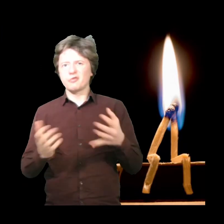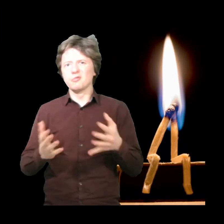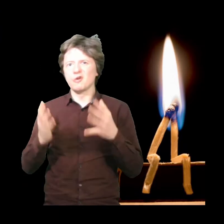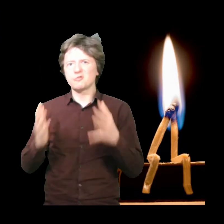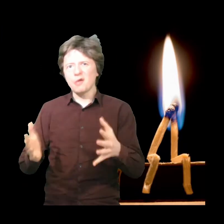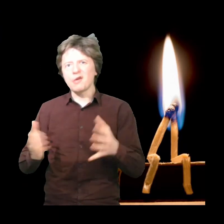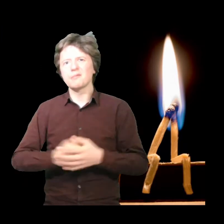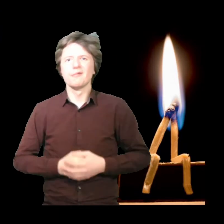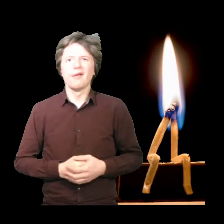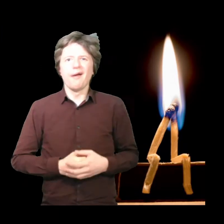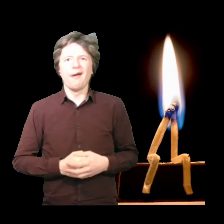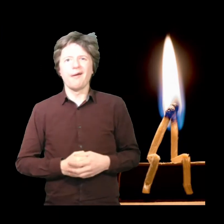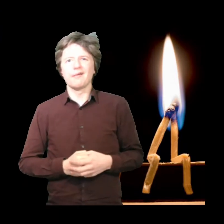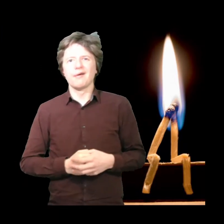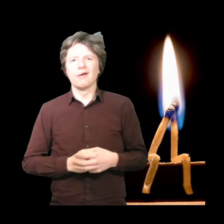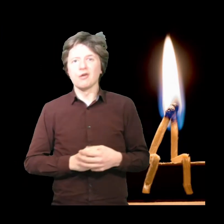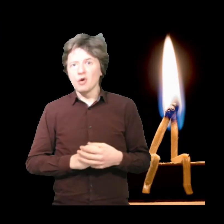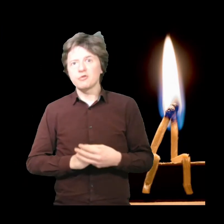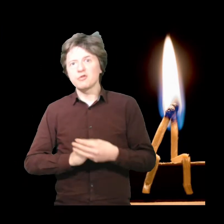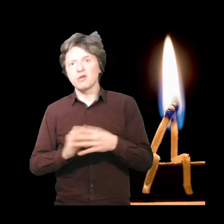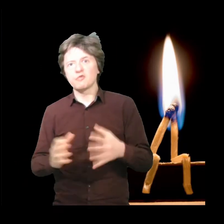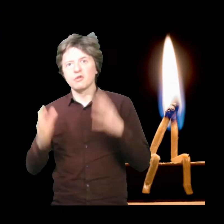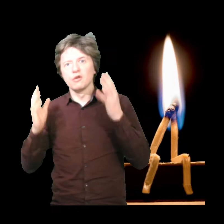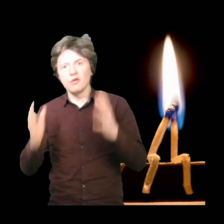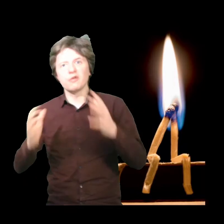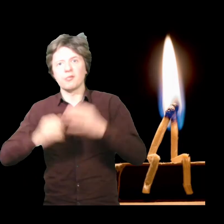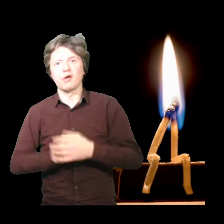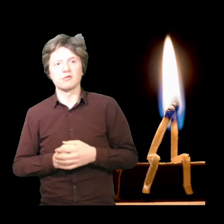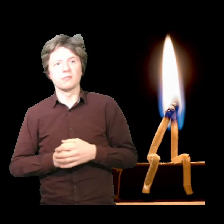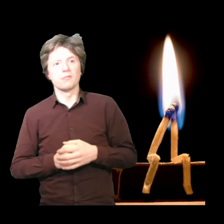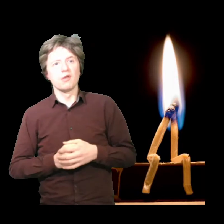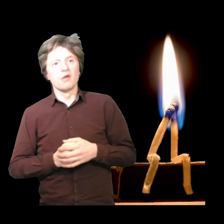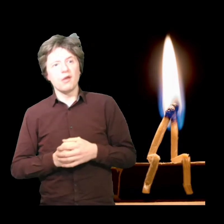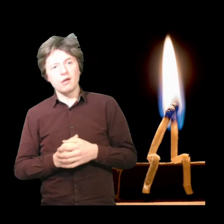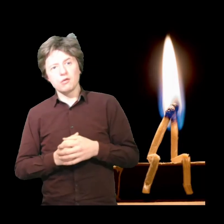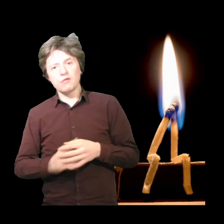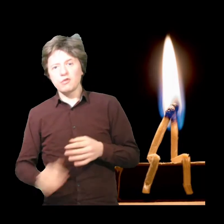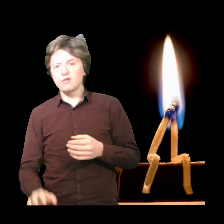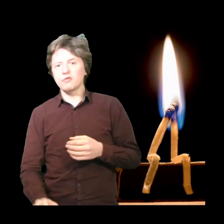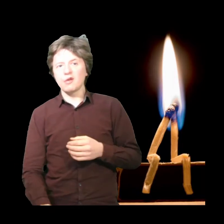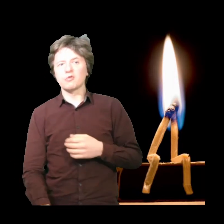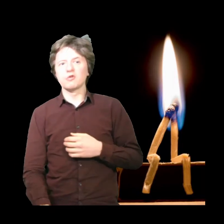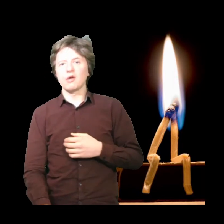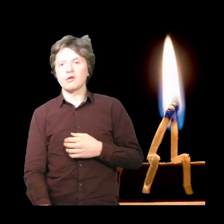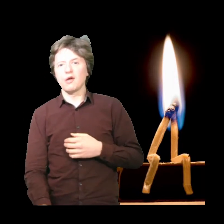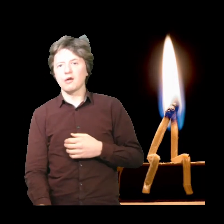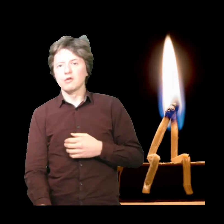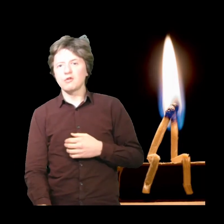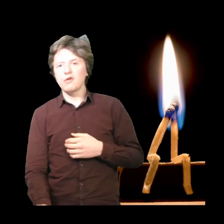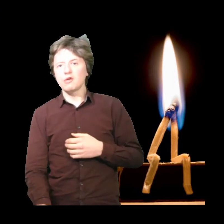jullie mogen spreken. En ik hoop dat jullie er heel veel lol in hebben gehad. En ik wil eerst even samen met jullie kijken naar de week